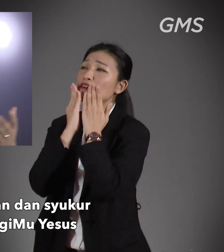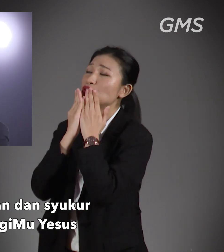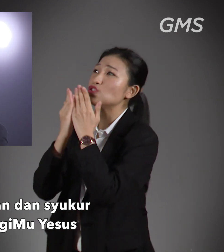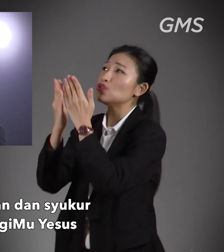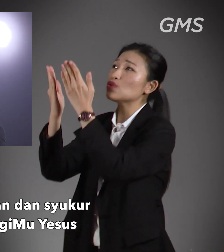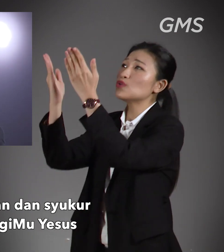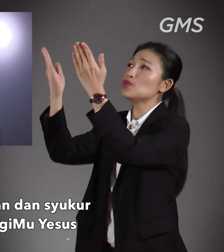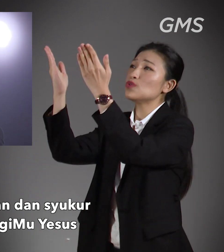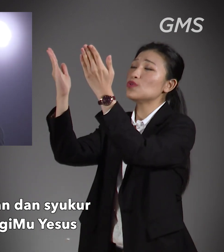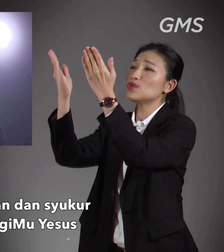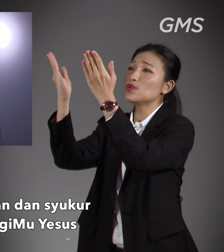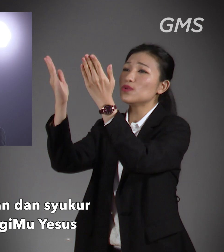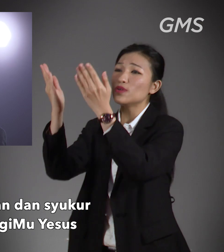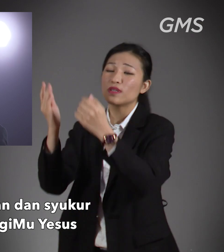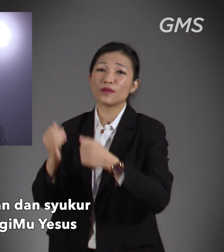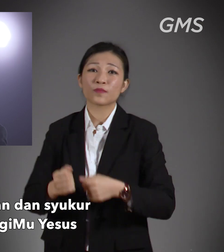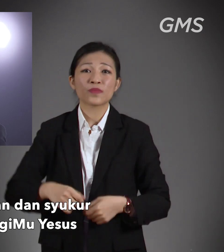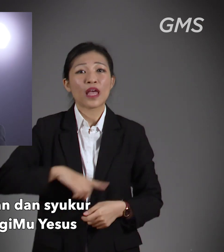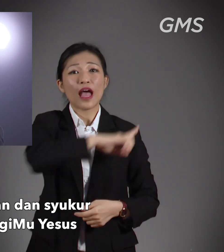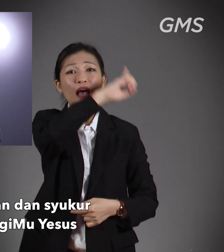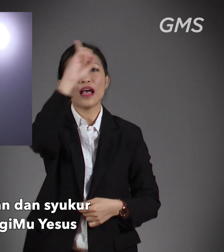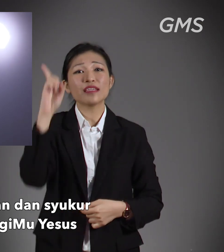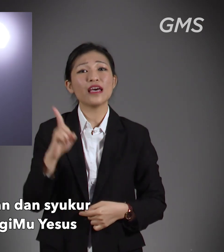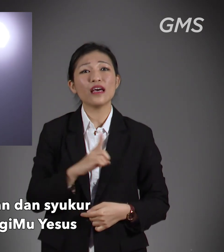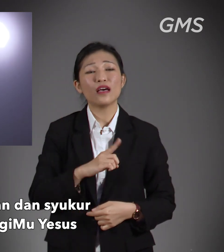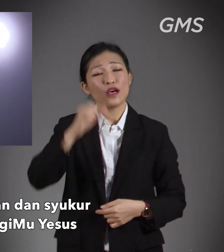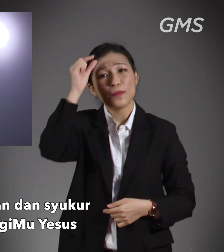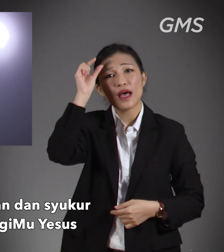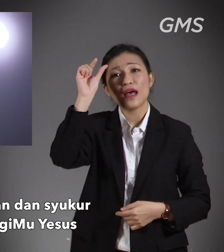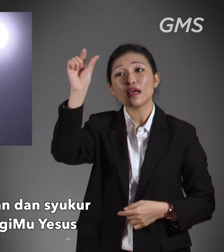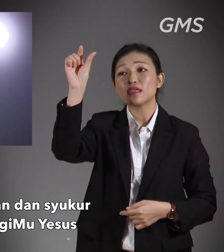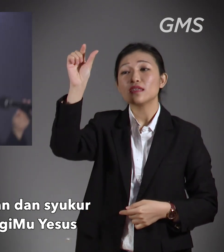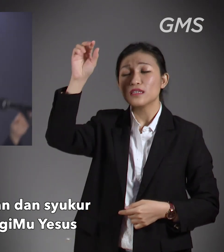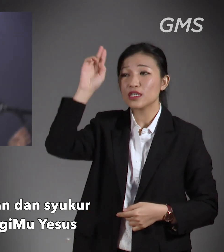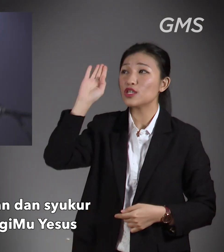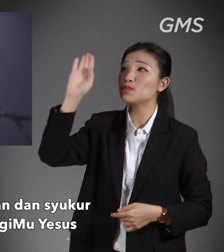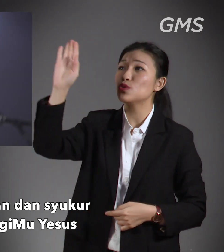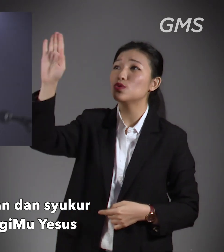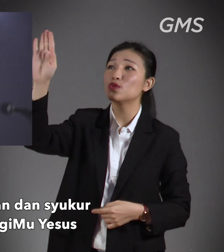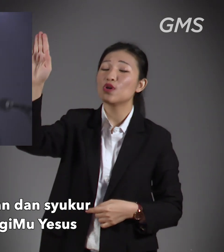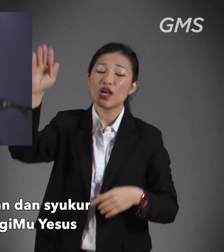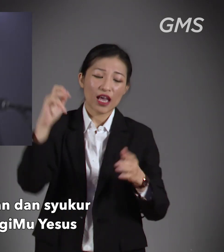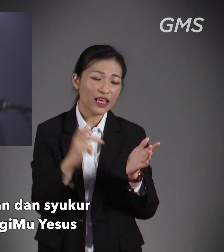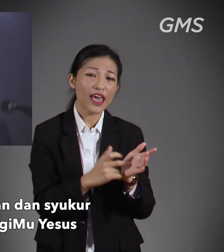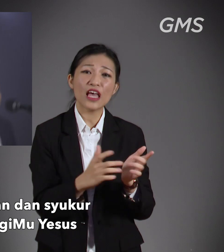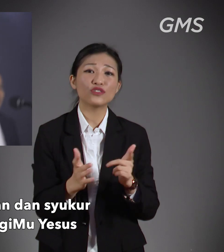pujian dan syukur hanya bagimu